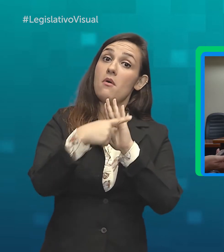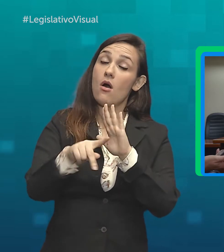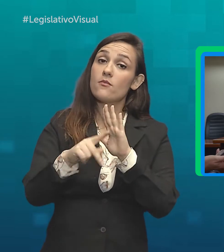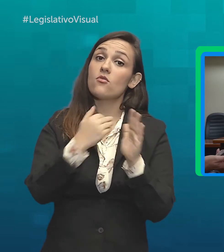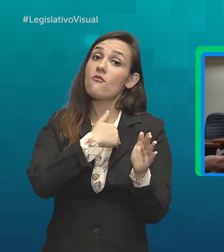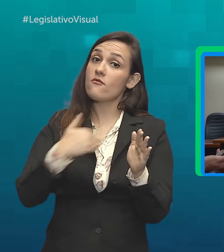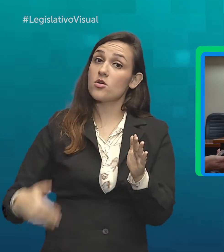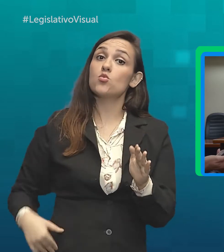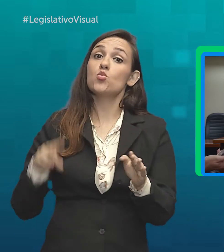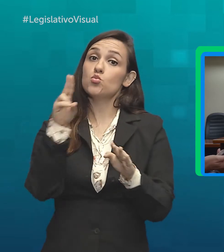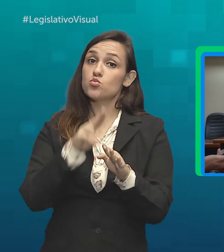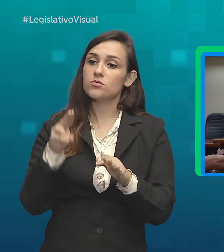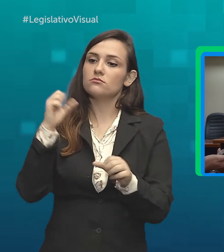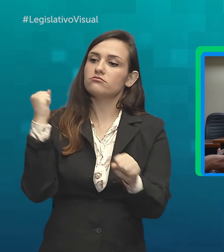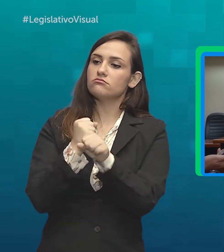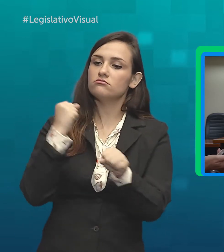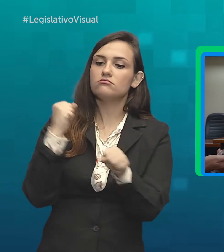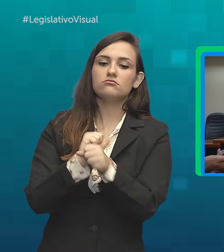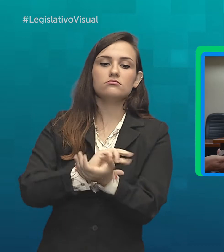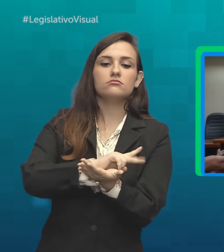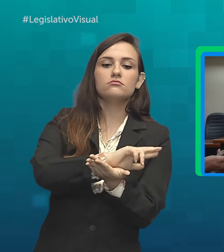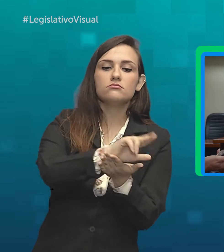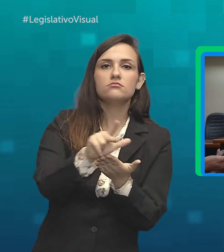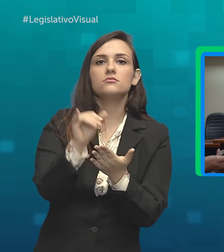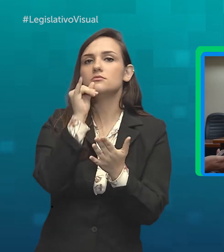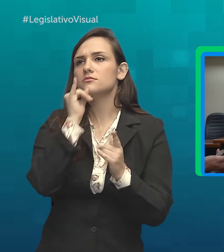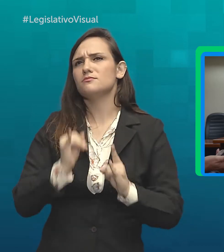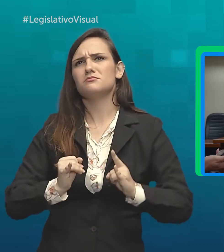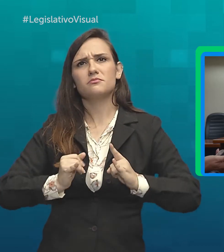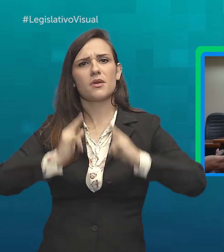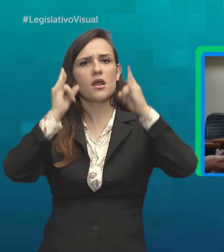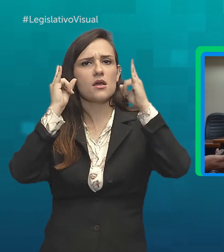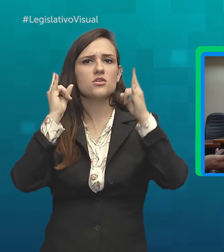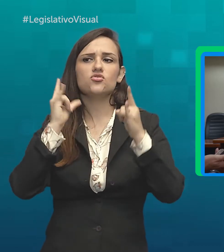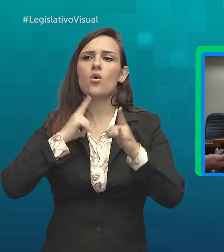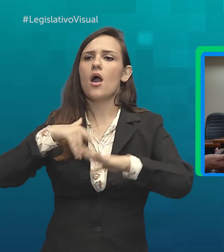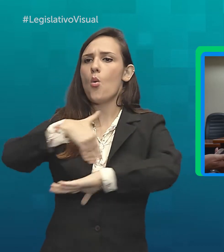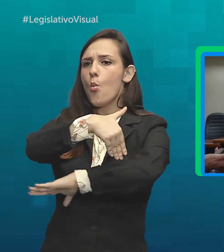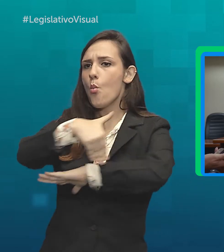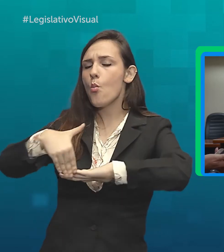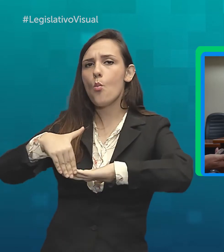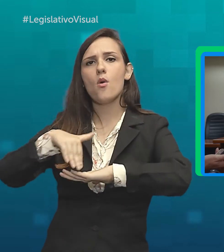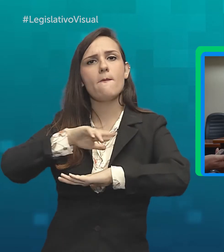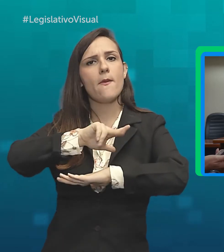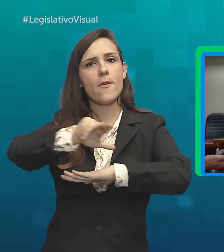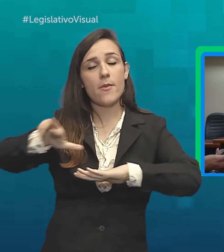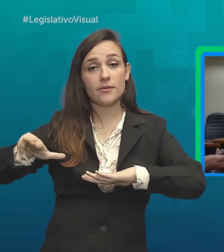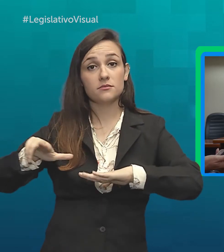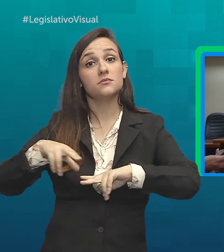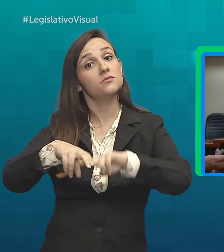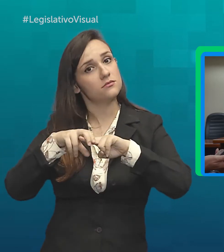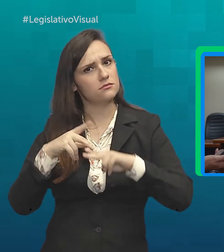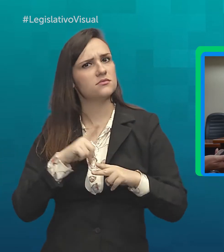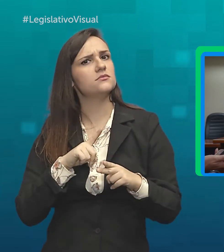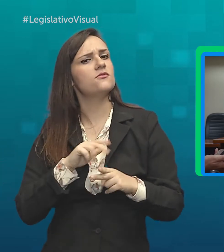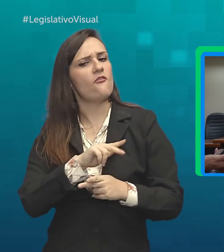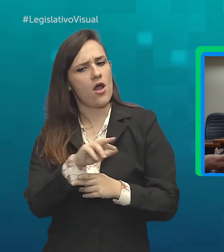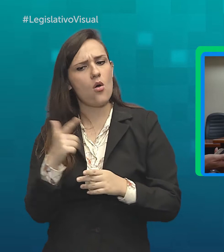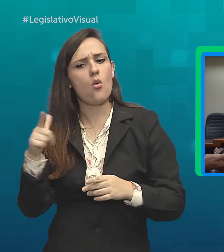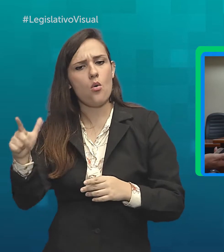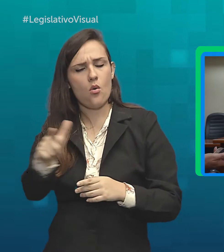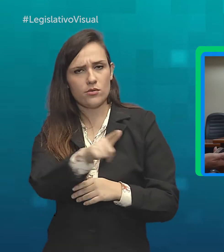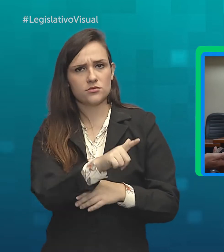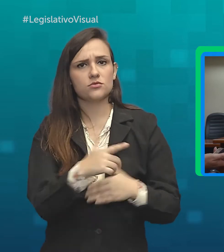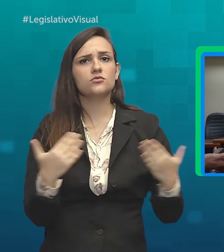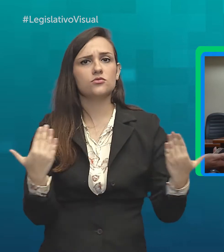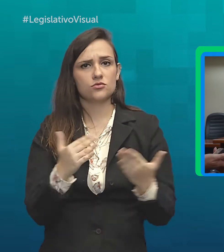porque é o recurso que o Estado tem, o governo tem para aplicação em infraestrutura, né, do Estado. Então é interessante esse projeto e assim